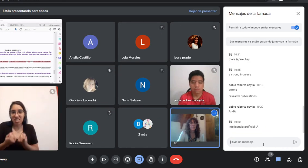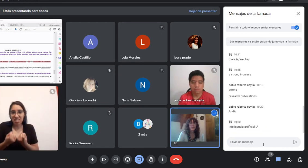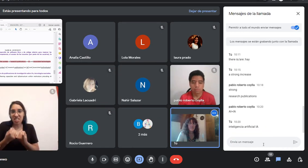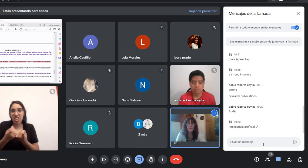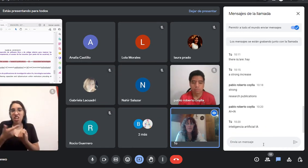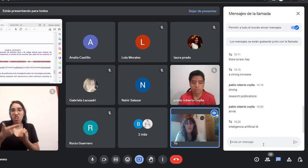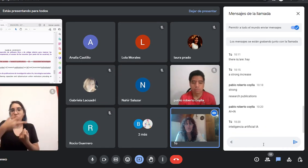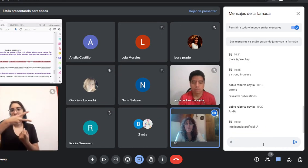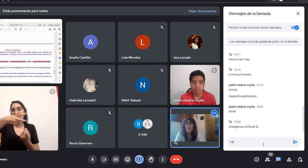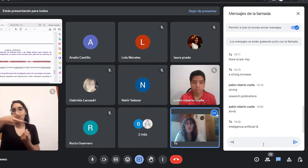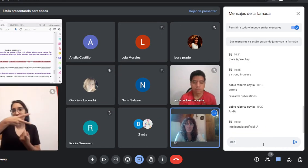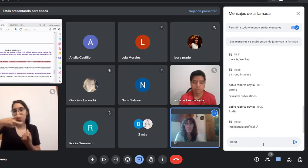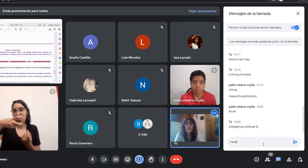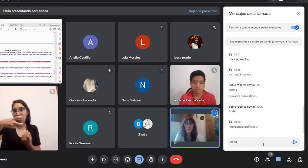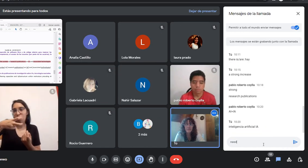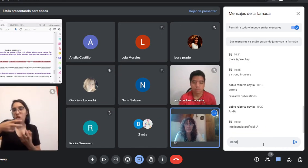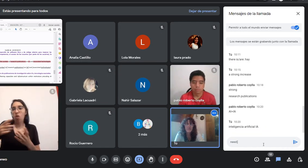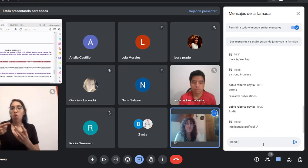¿Sí?